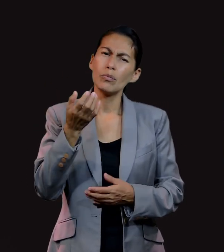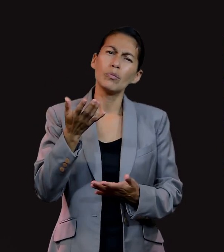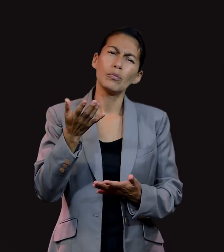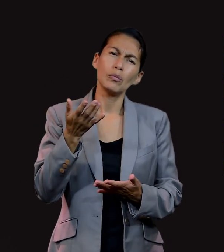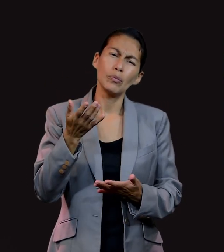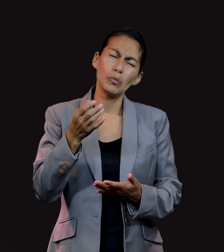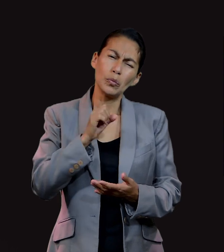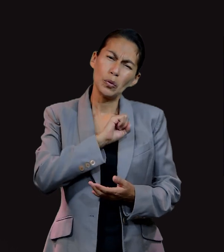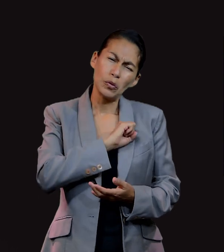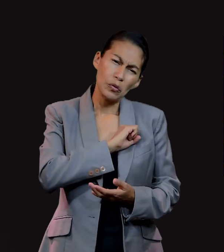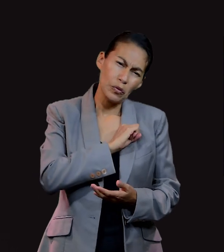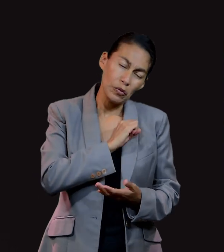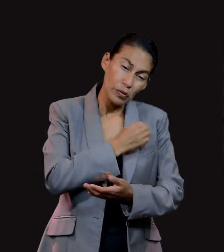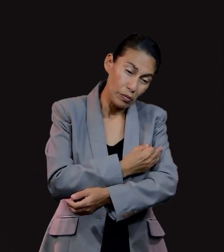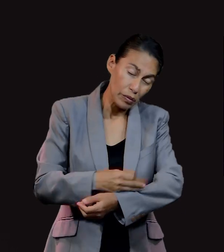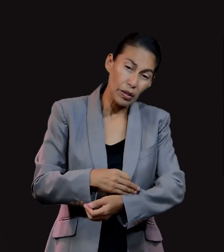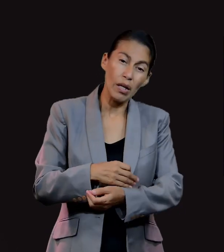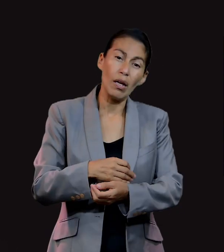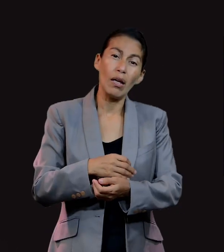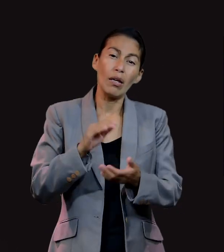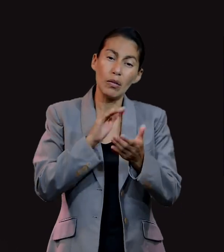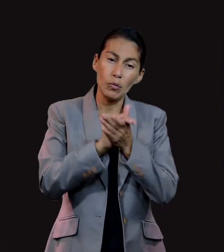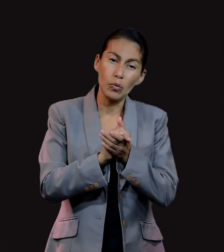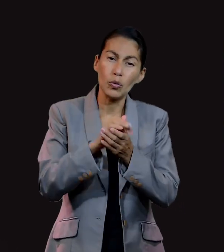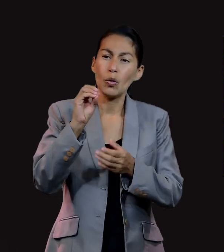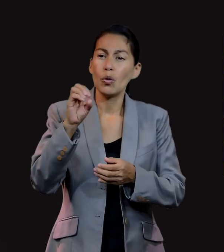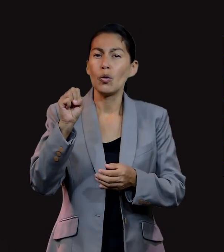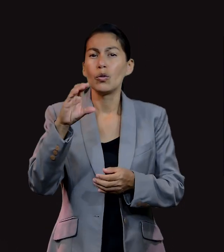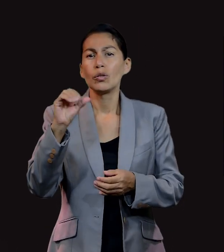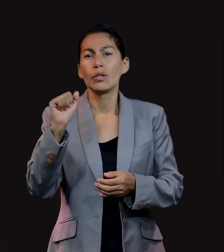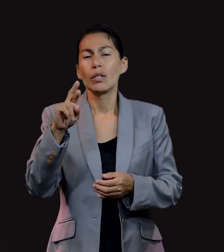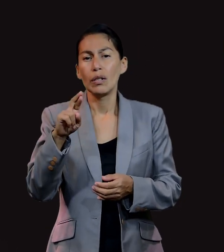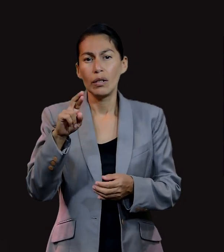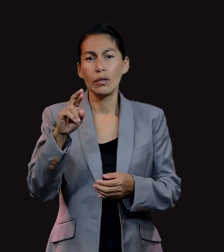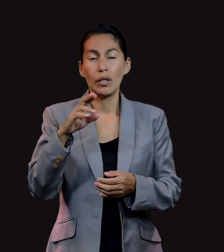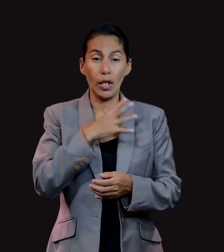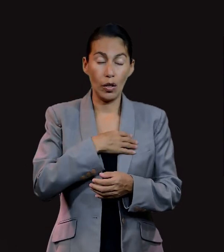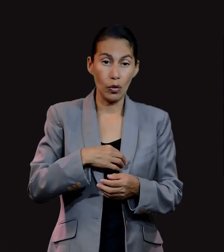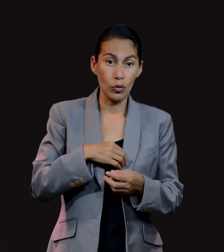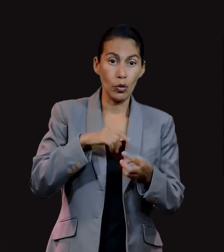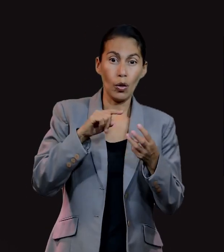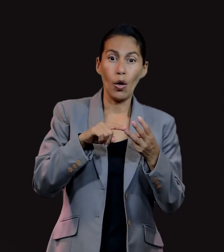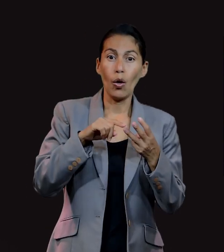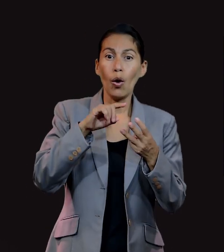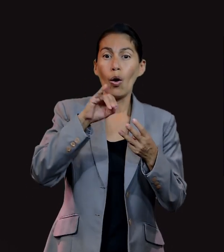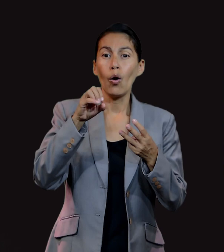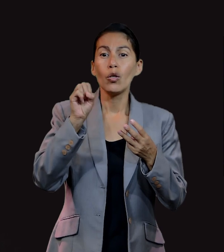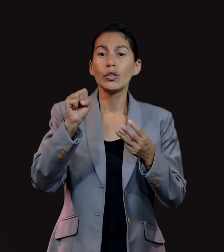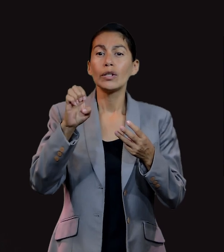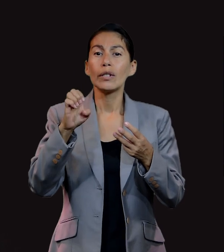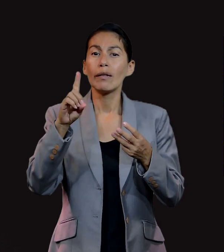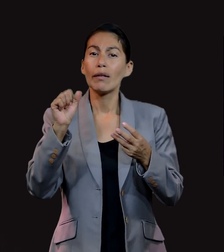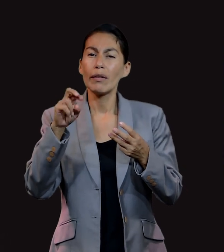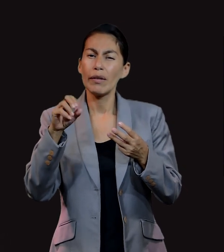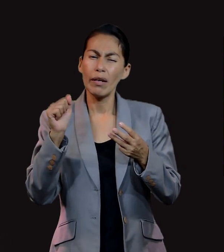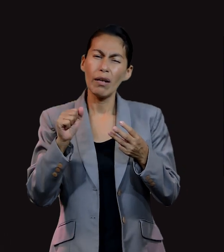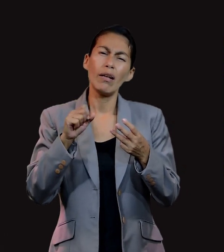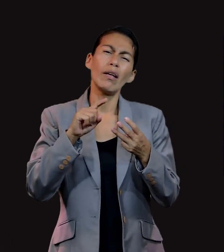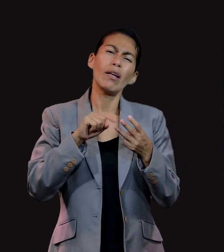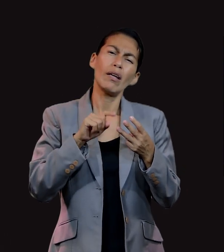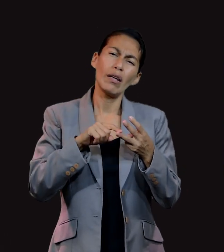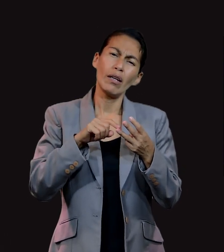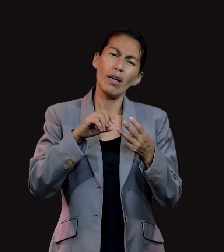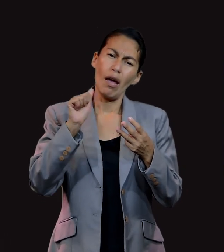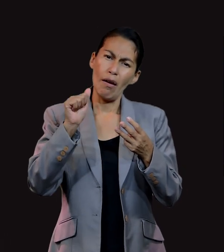Asimismo pido que oren por la salud espiritual de mi esposo Oscar y mis hijos José Daniel y Oscar Abraham Vamos